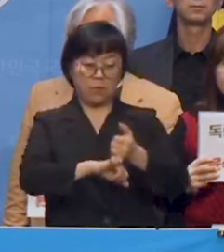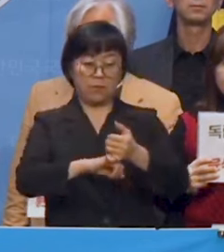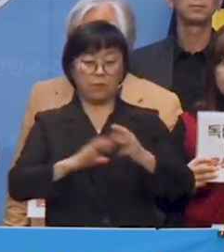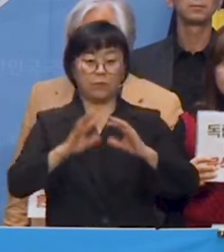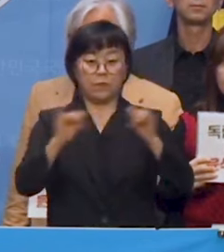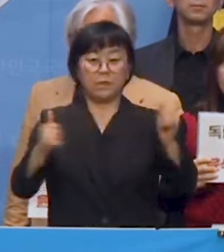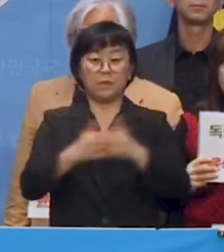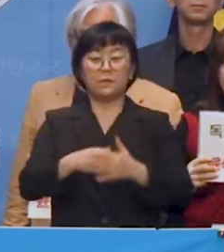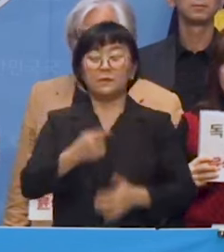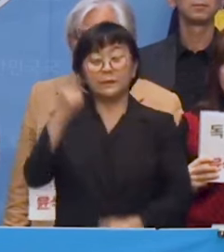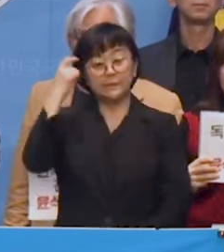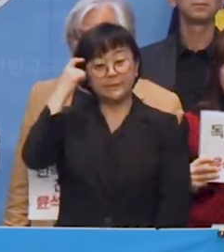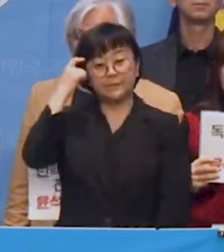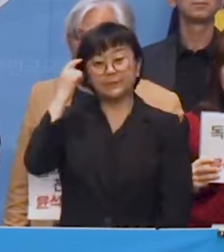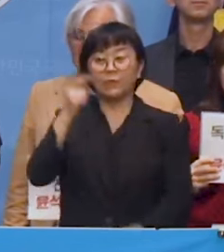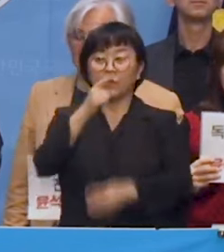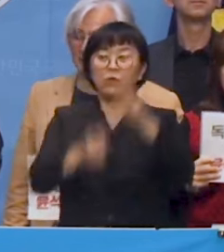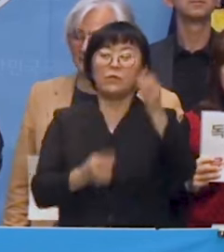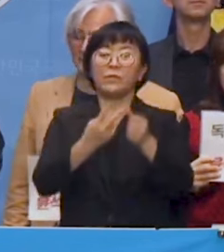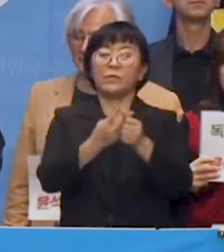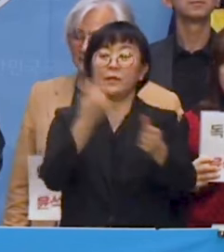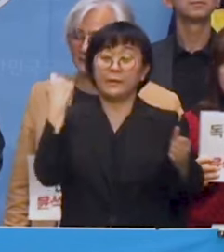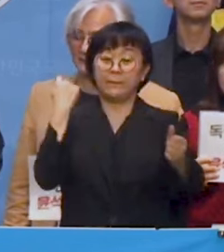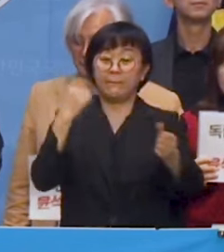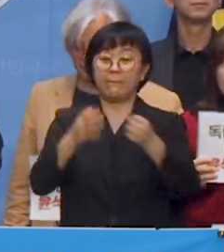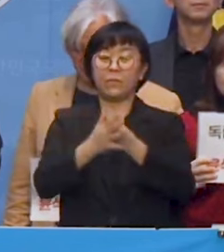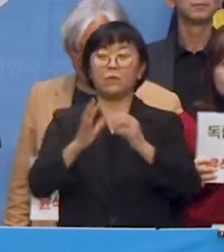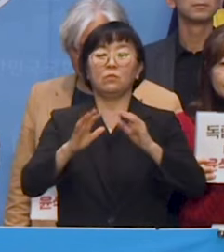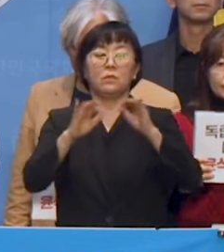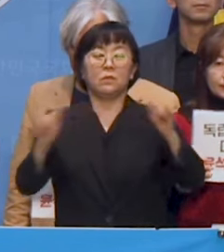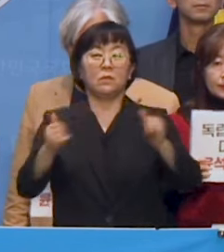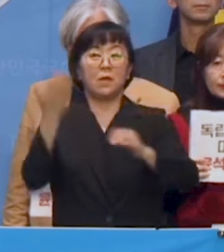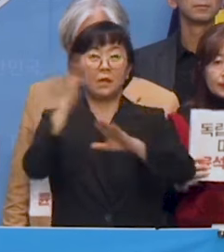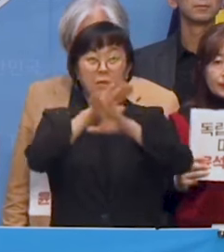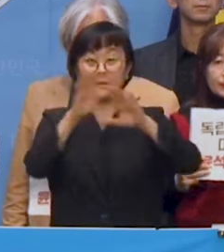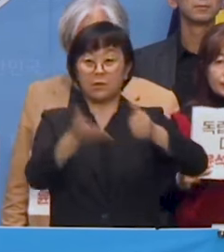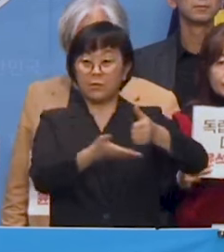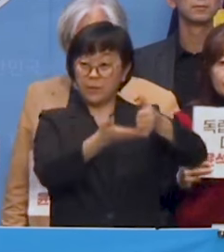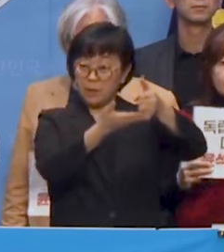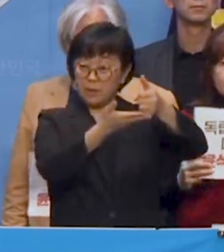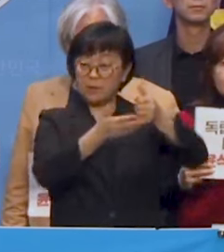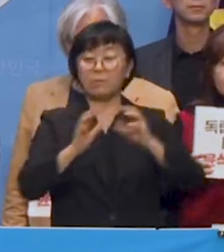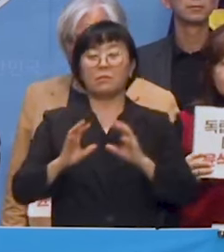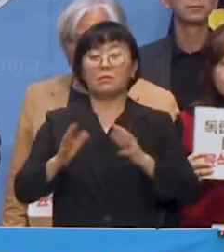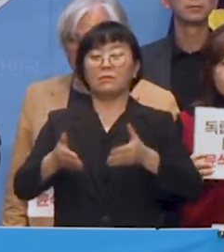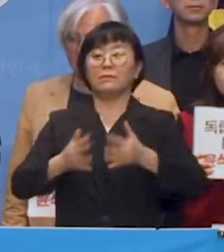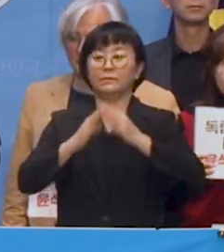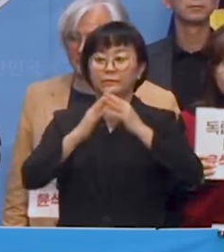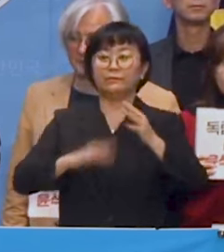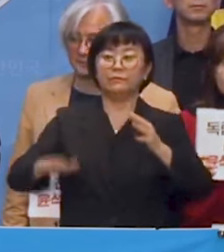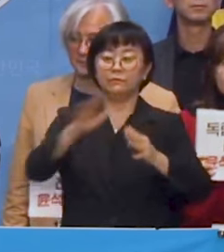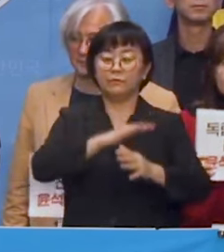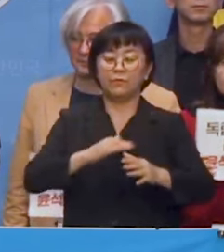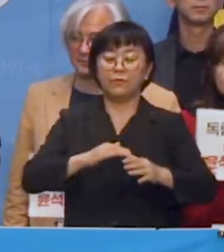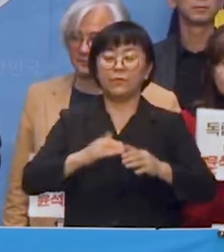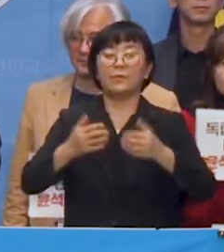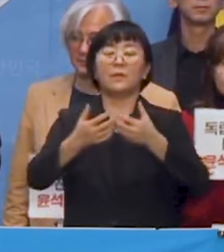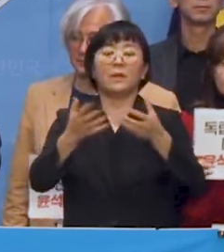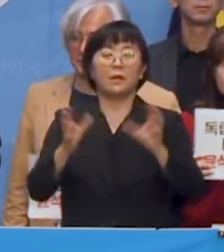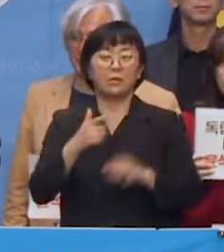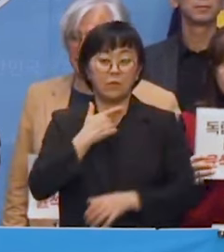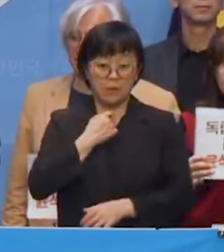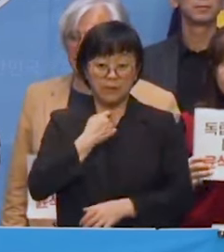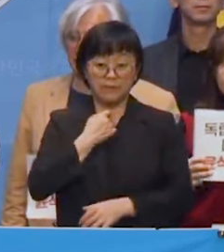국민들의 의지입니다. 윤석열을 탄핵하고 국민들이 하늘처럼 여겨지는 나라를 건설하는 것이 우리 국민주권당의